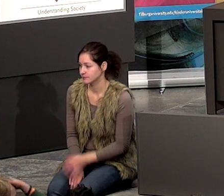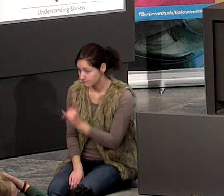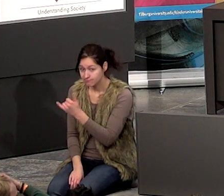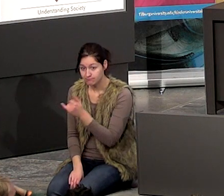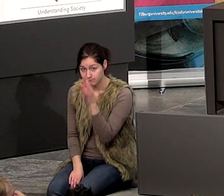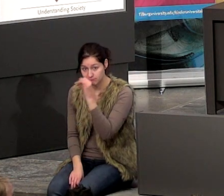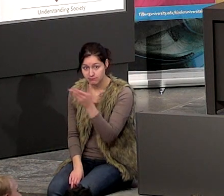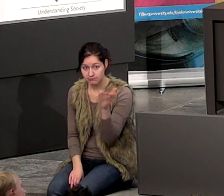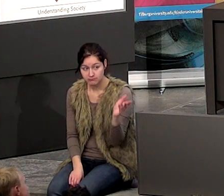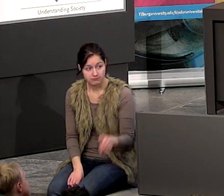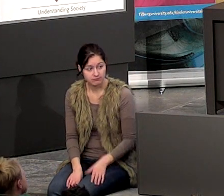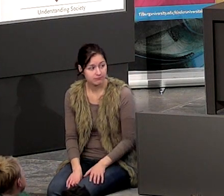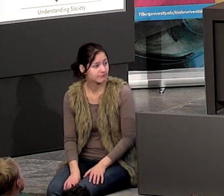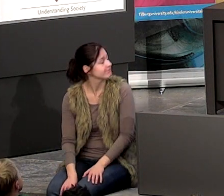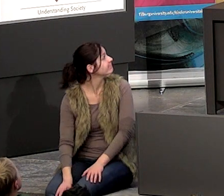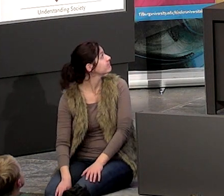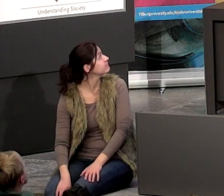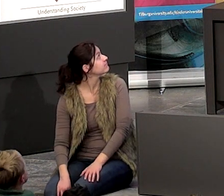Ja?